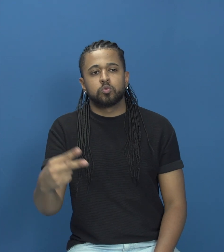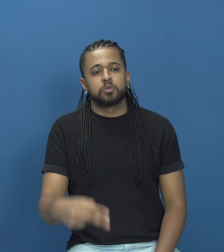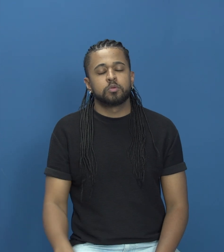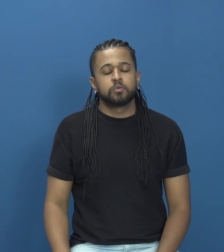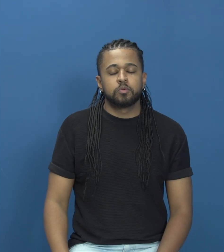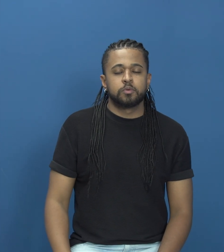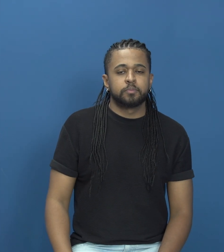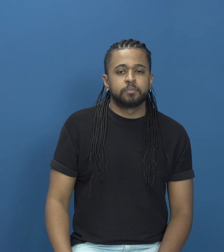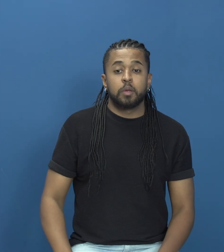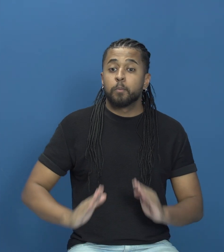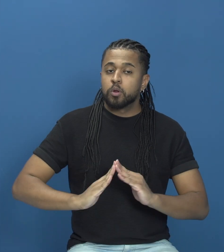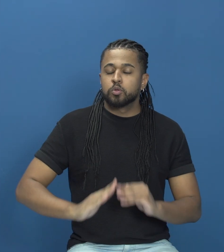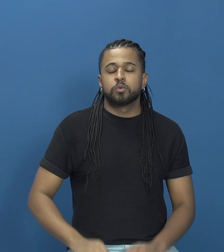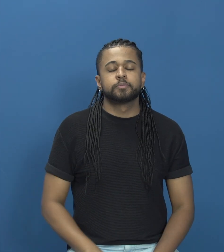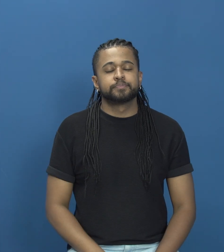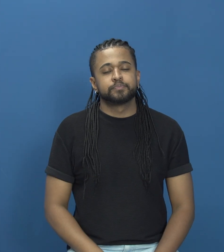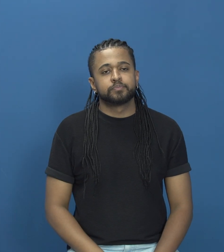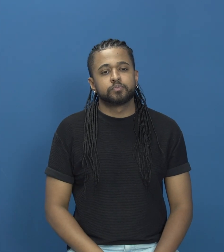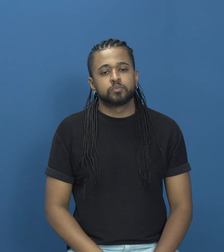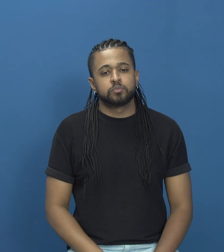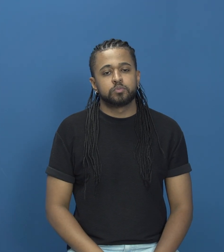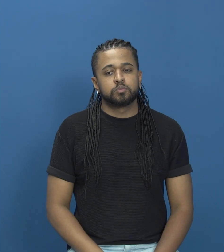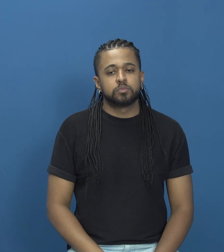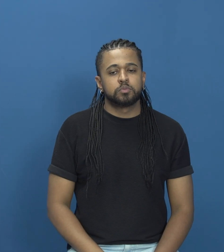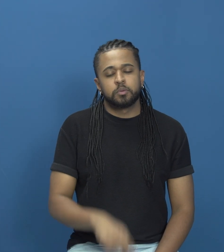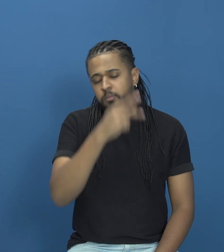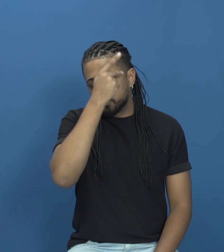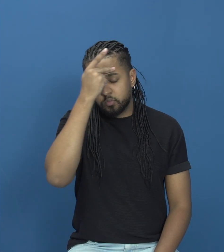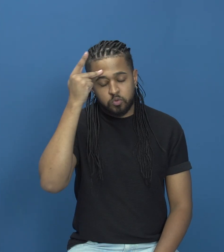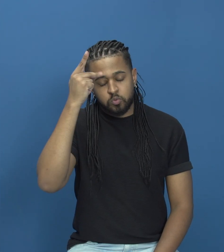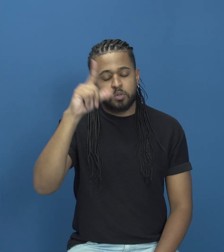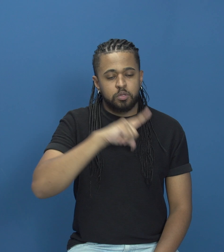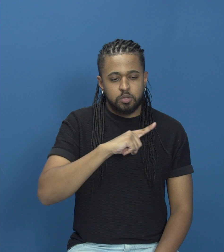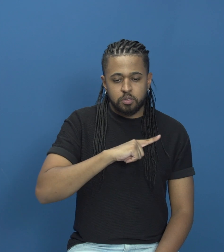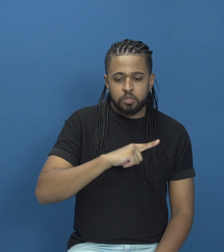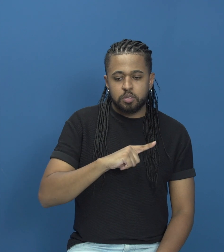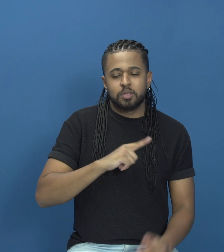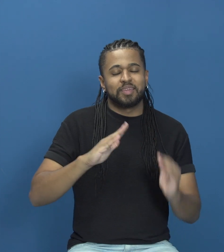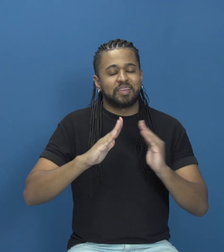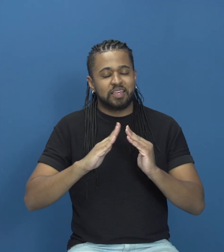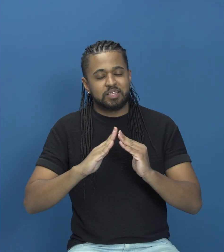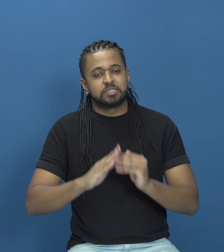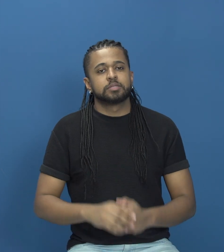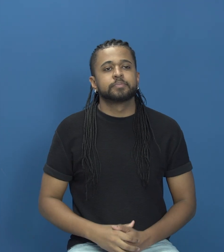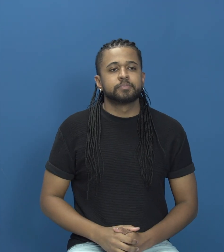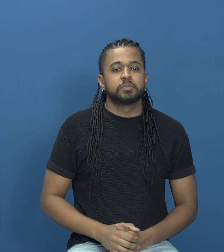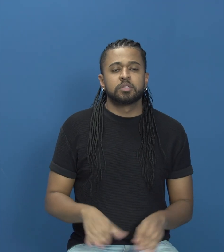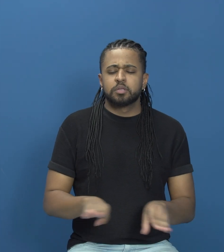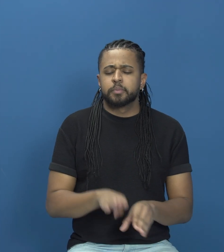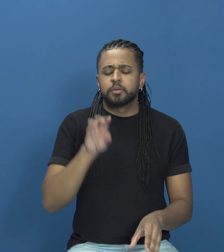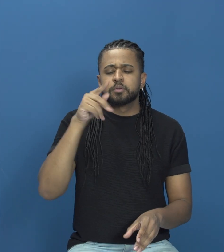11.8.3.2. Morador. A pessoa que tem o domicílio como local habitual de residência e